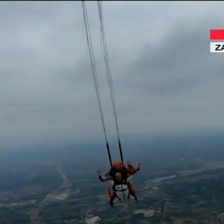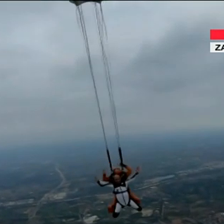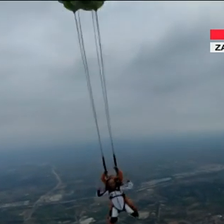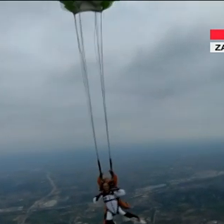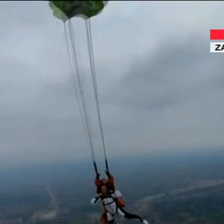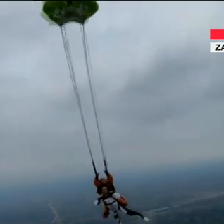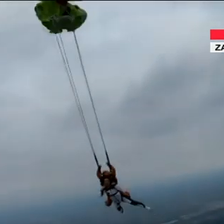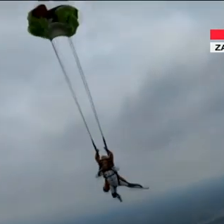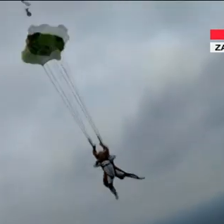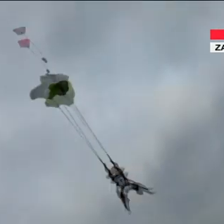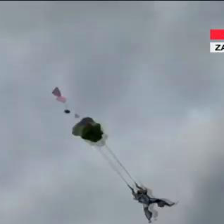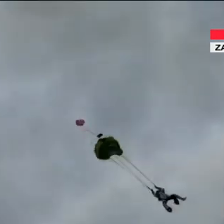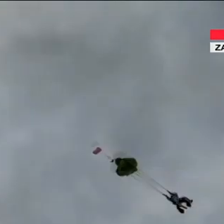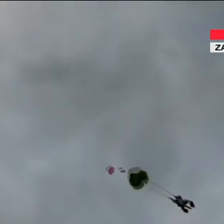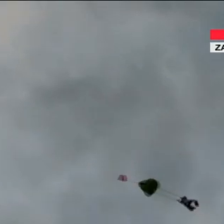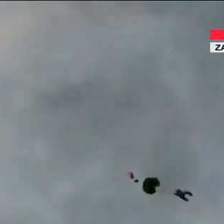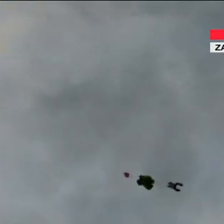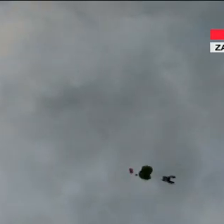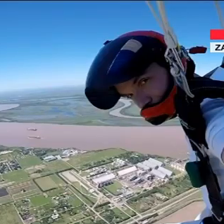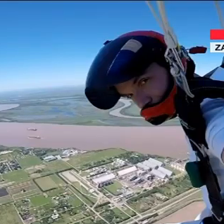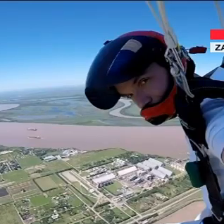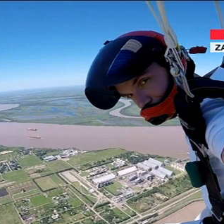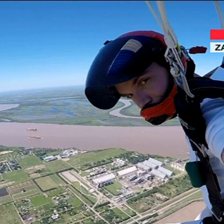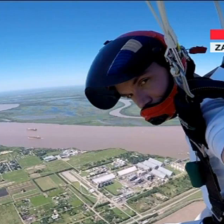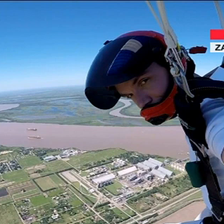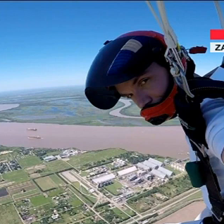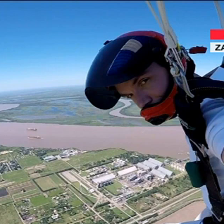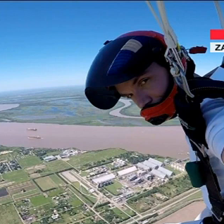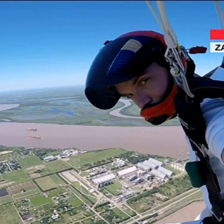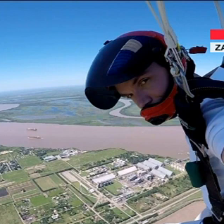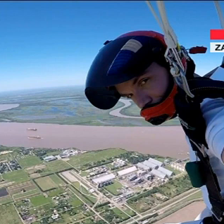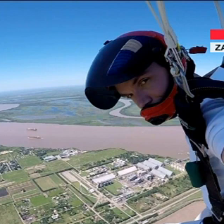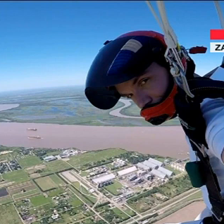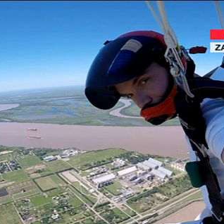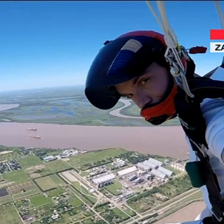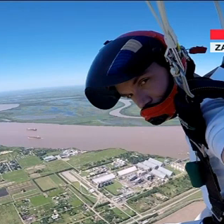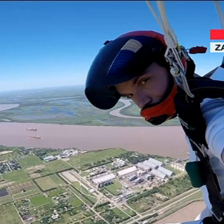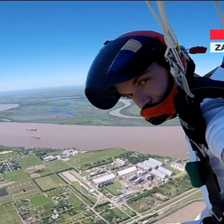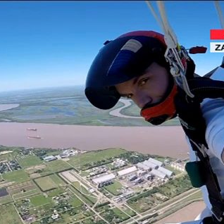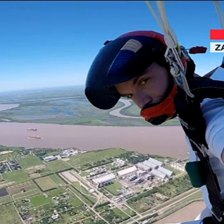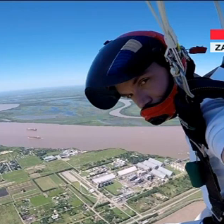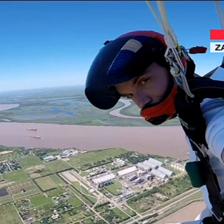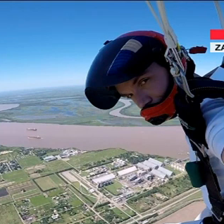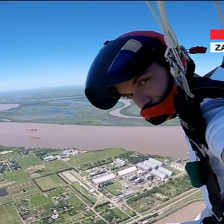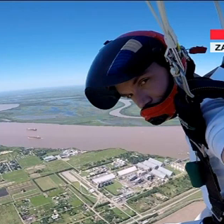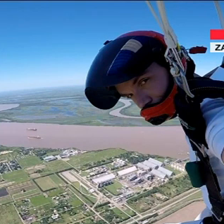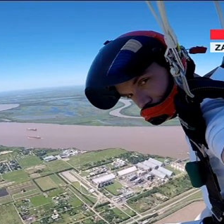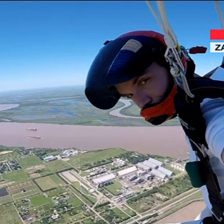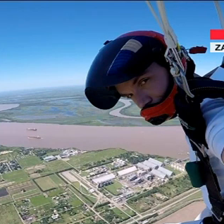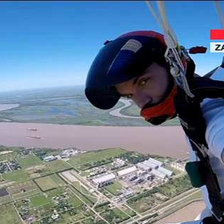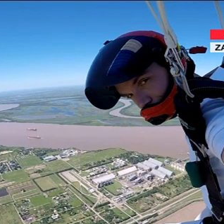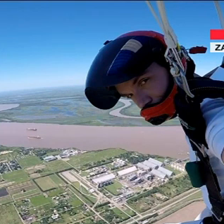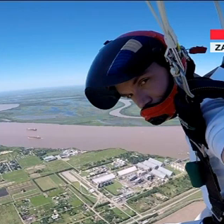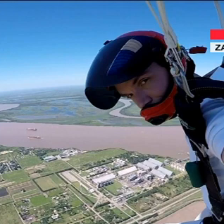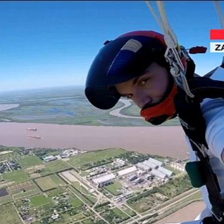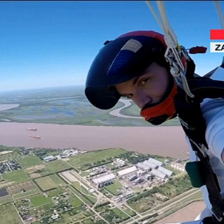di 25 anni. Ad avere la peggio, Emiliano Basile, nato in Argentina ma residente in zona, che è piombato al suolo perdendo la vita. Lo